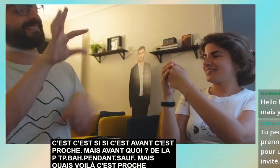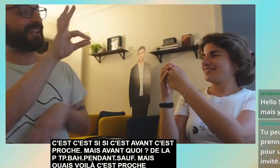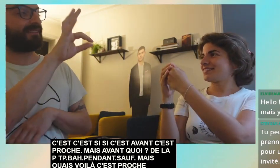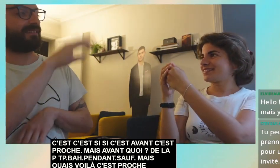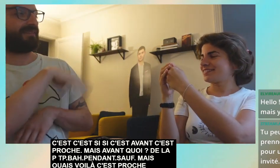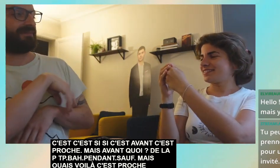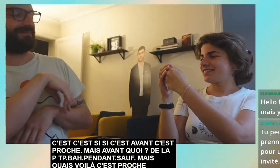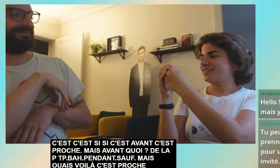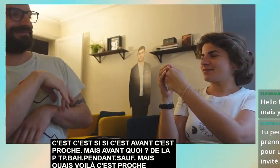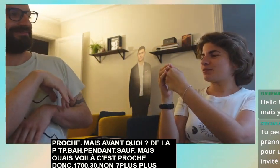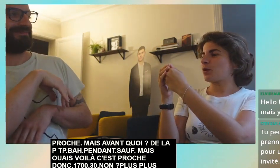1750. Non.